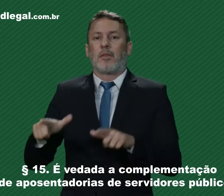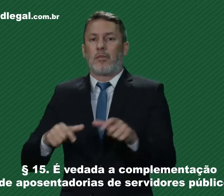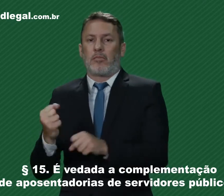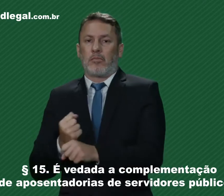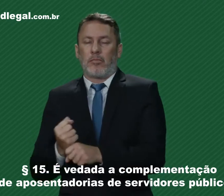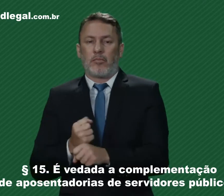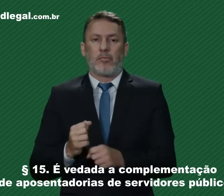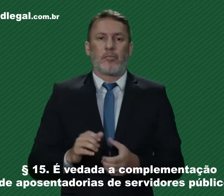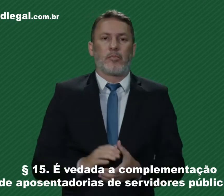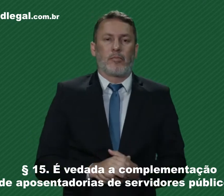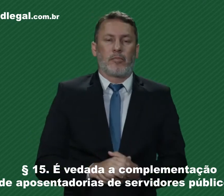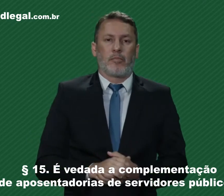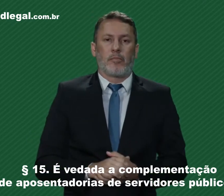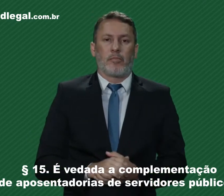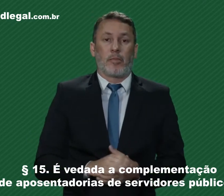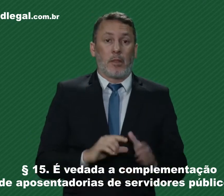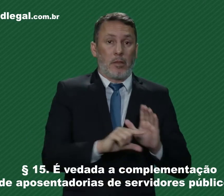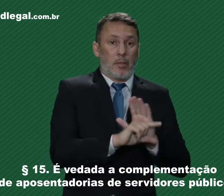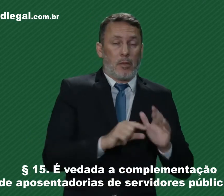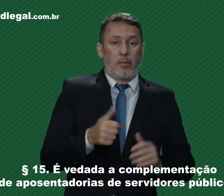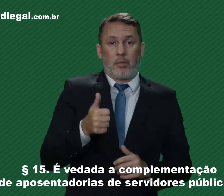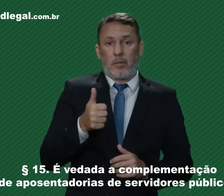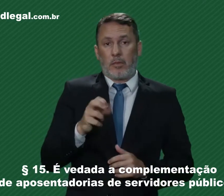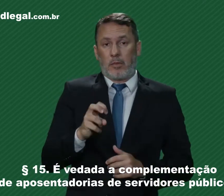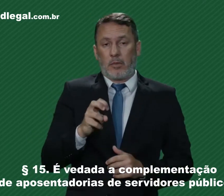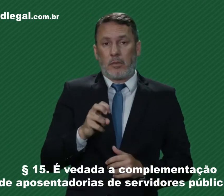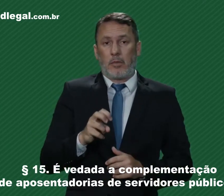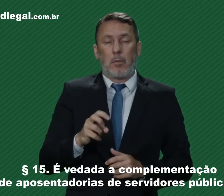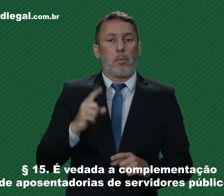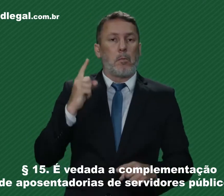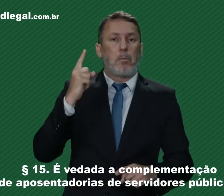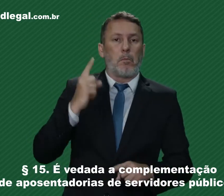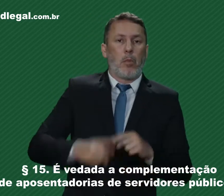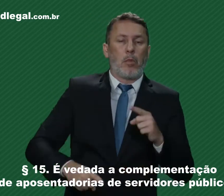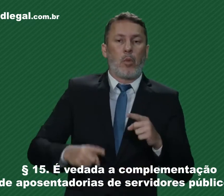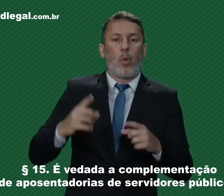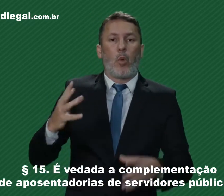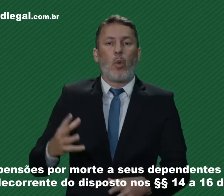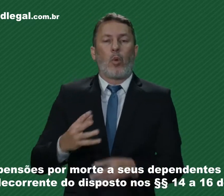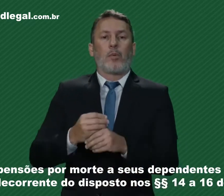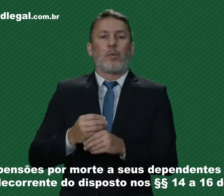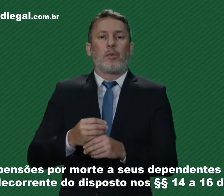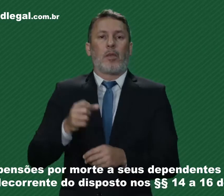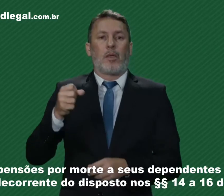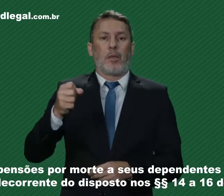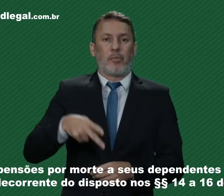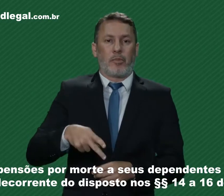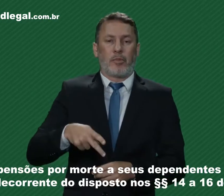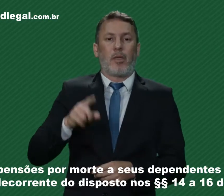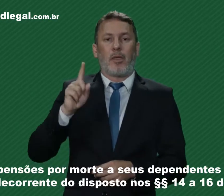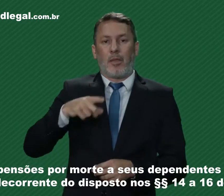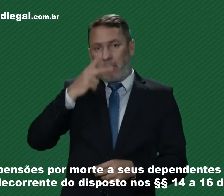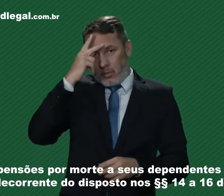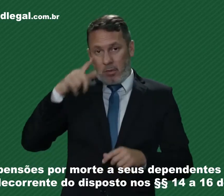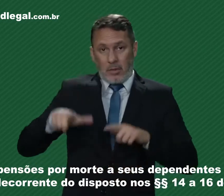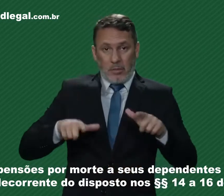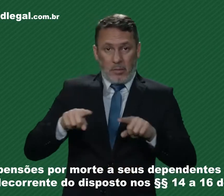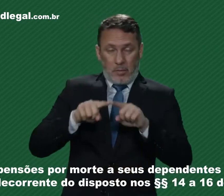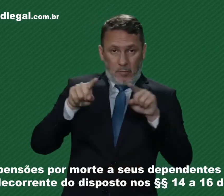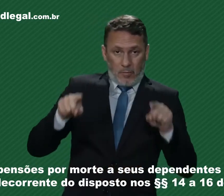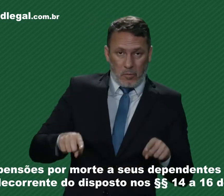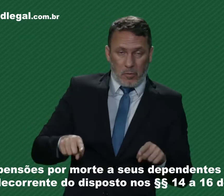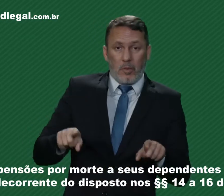Parágrafo 15. É vedada a complementação de aposentadorias de servidores públicos e de pensões por morte a